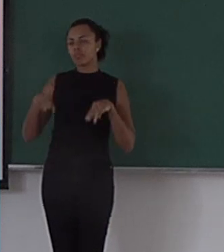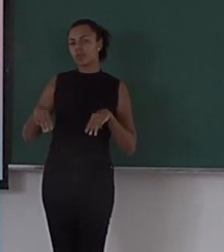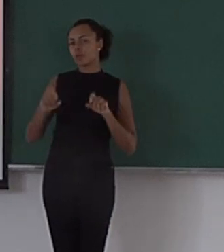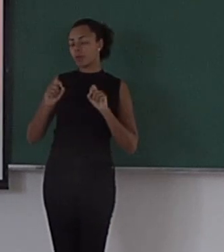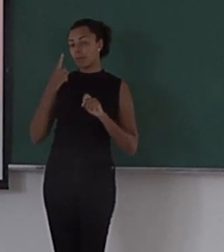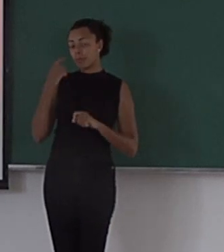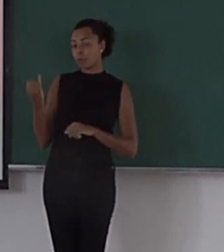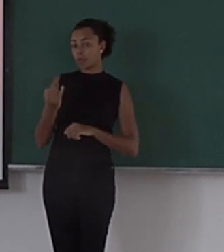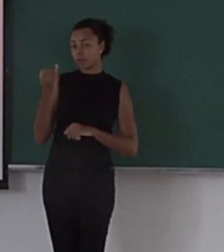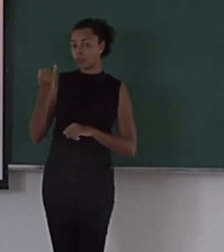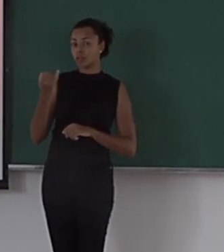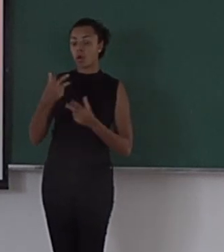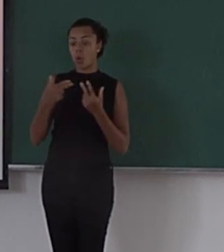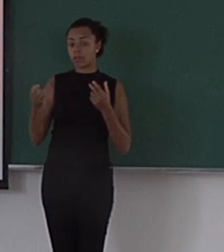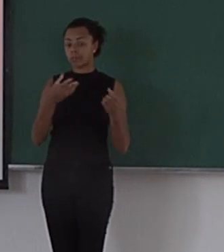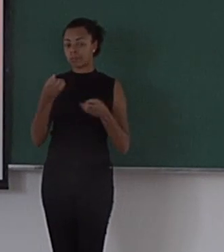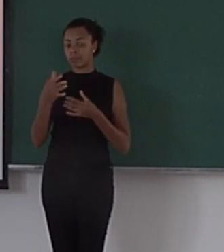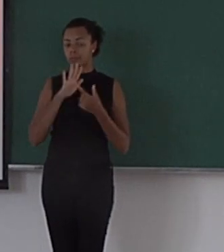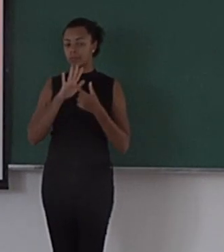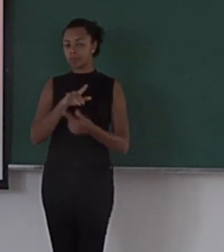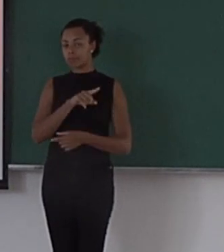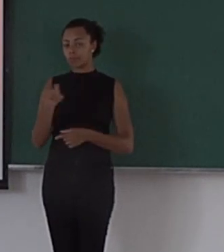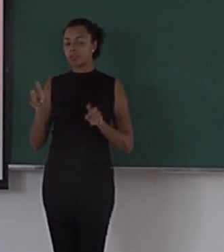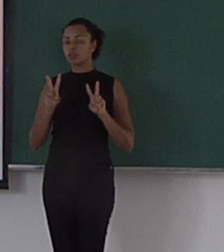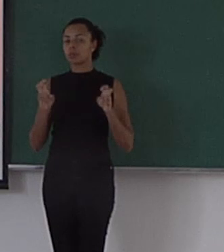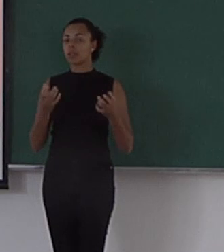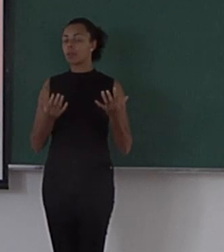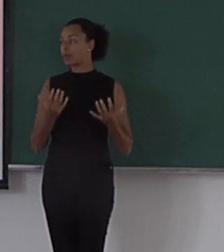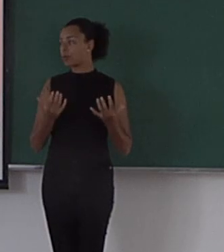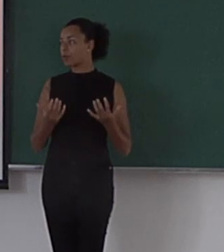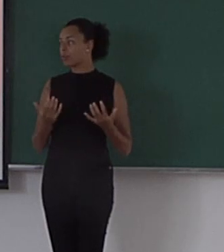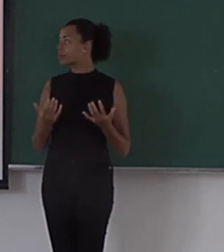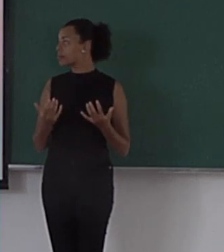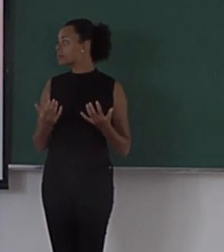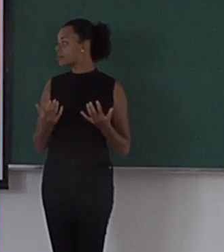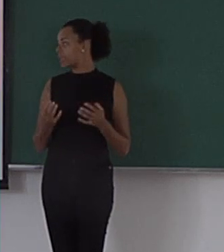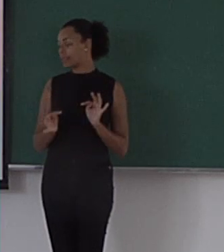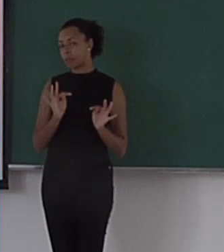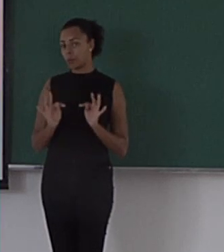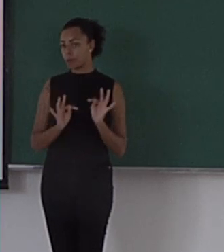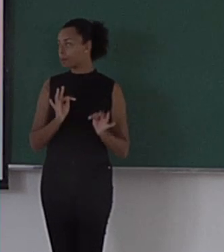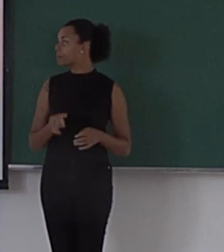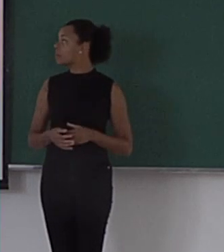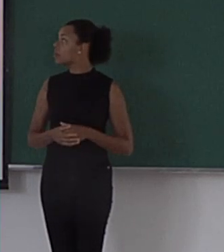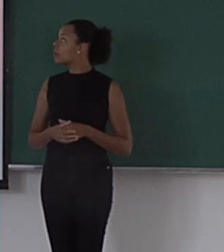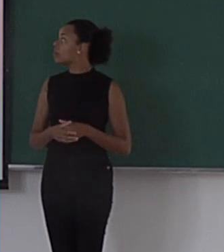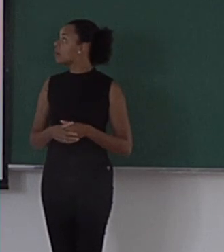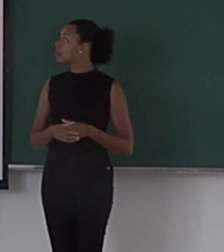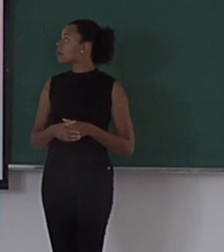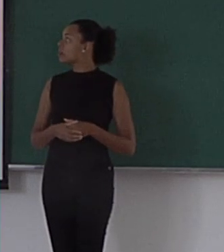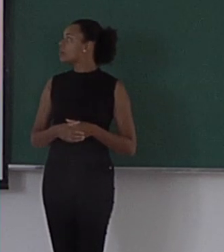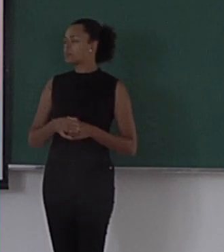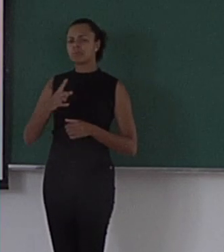final, algumas autoridades que eu vou mostrar para vocês aqui sobre as queimaduras no montante ao tratamento. Né? Provavelmente vocês